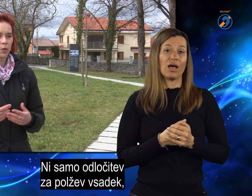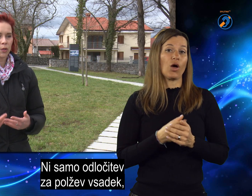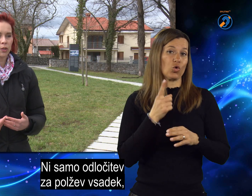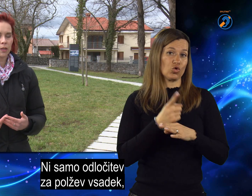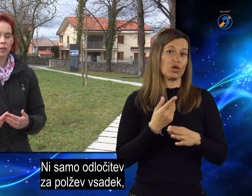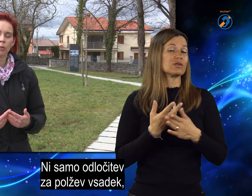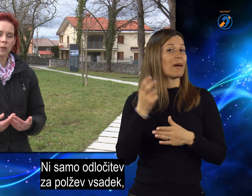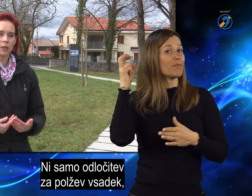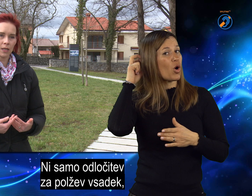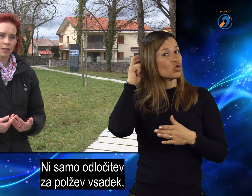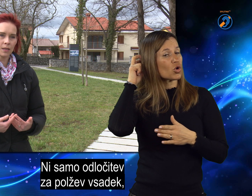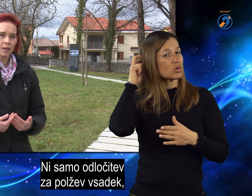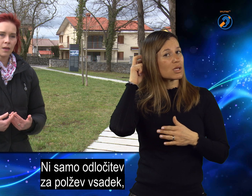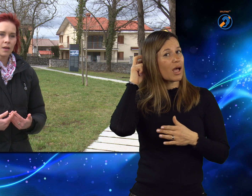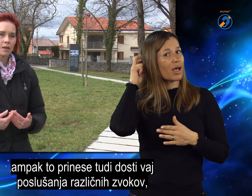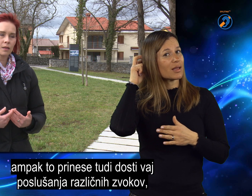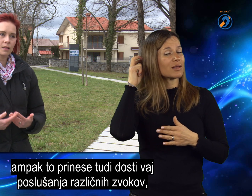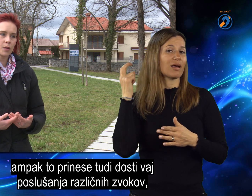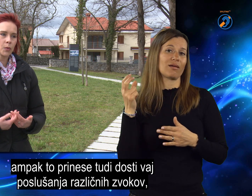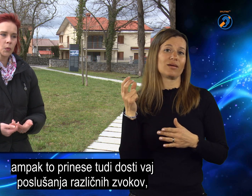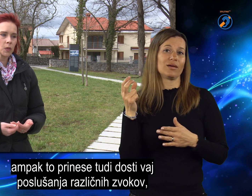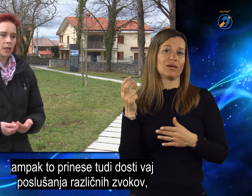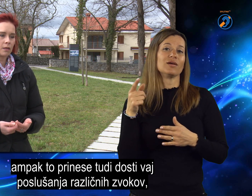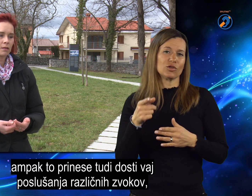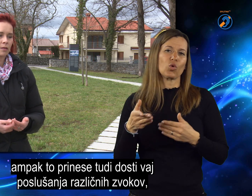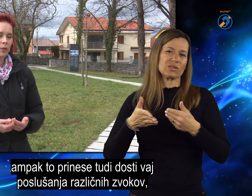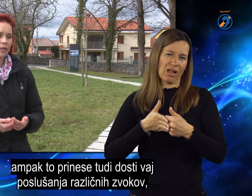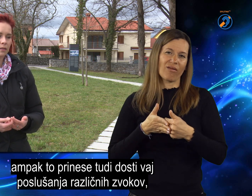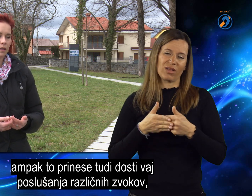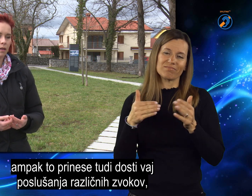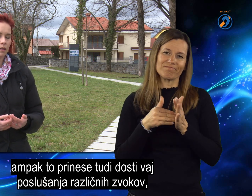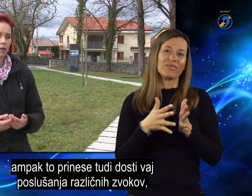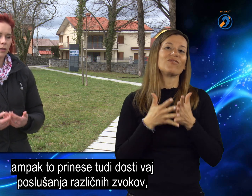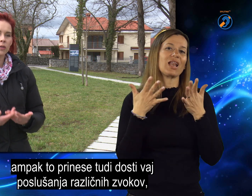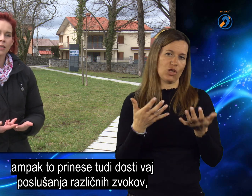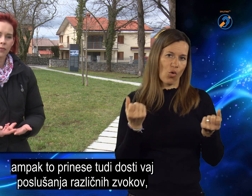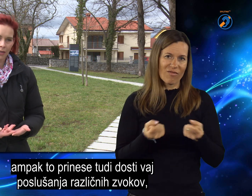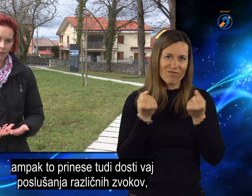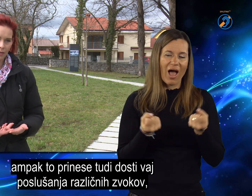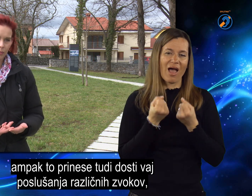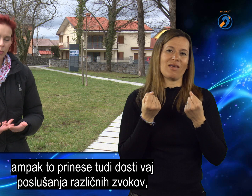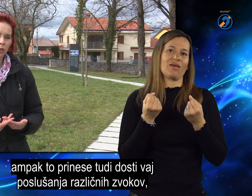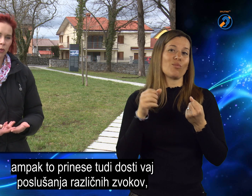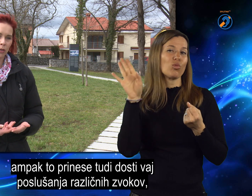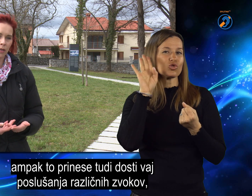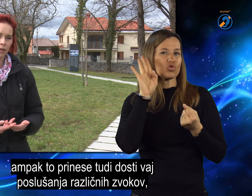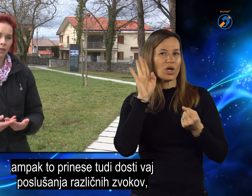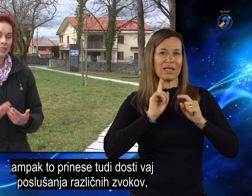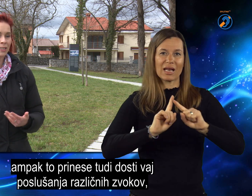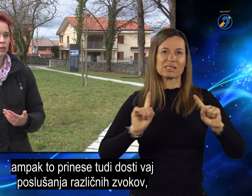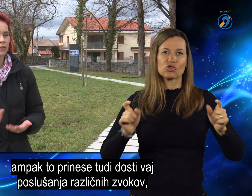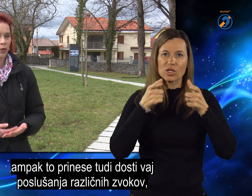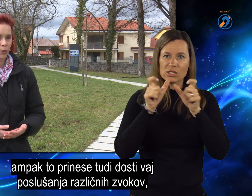Nisem odločitev za polžji vsadek, ker k temu tudi prinese dosti vaj pri